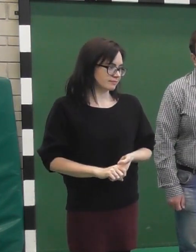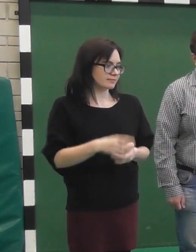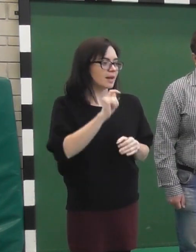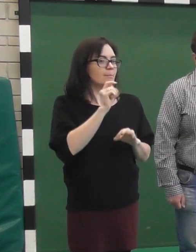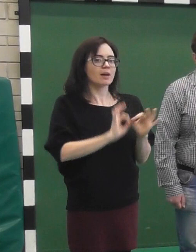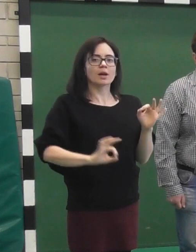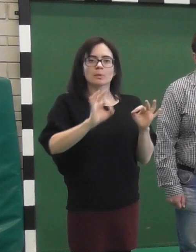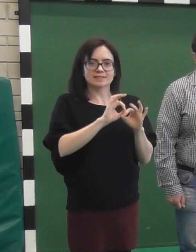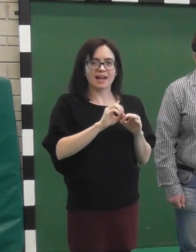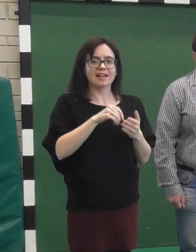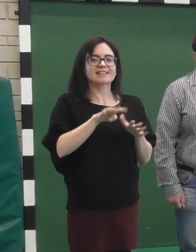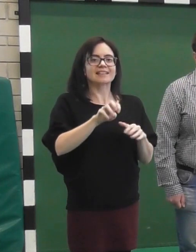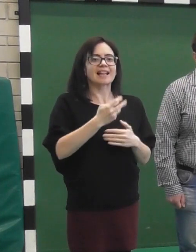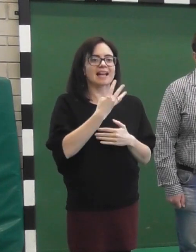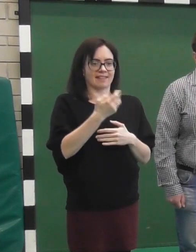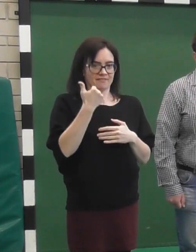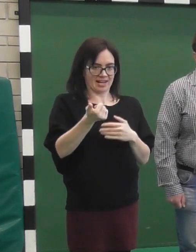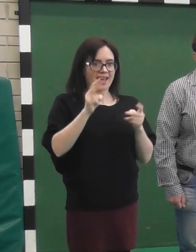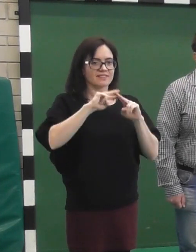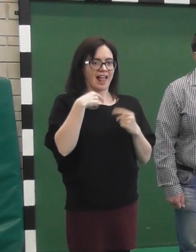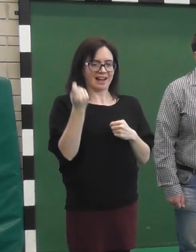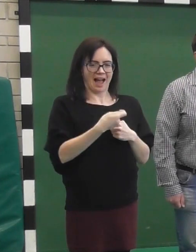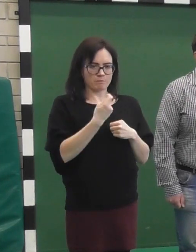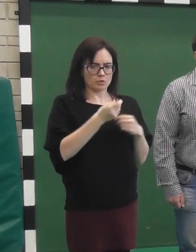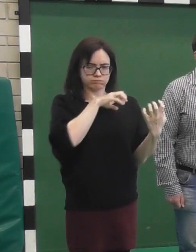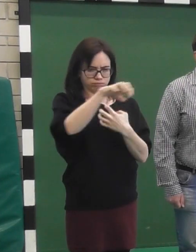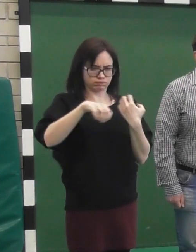Magyarország 1941-ben lépett be a világháborúba,